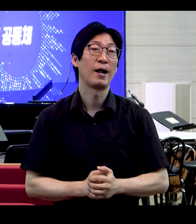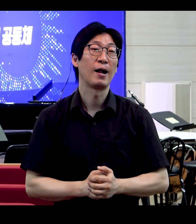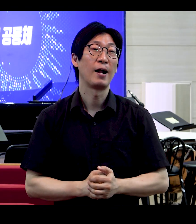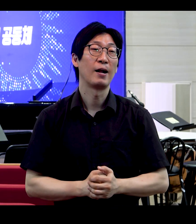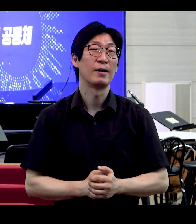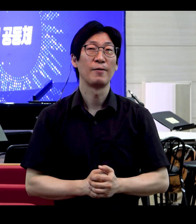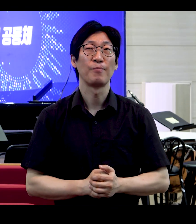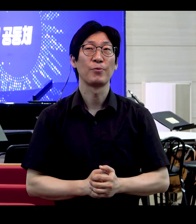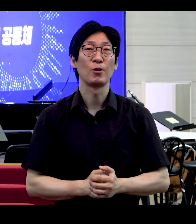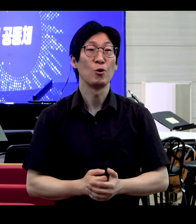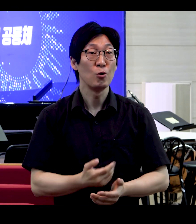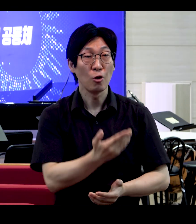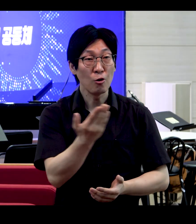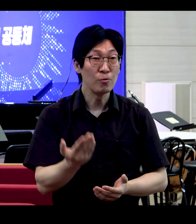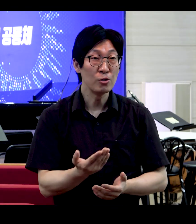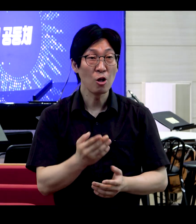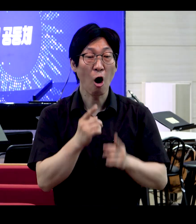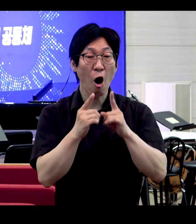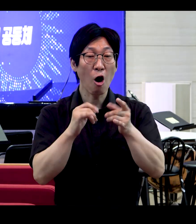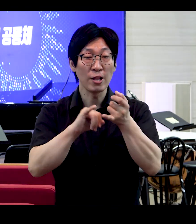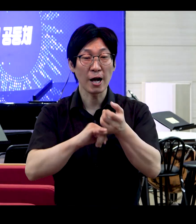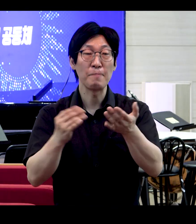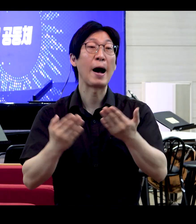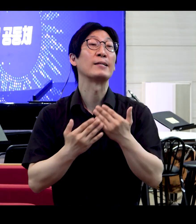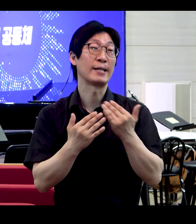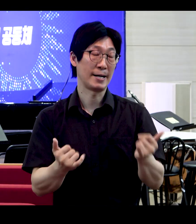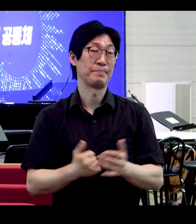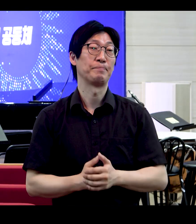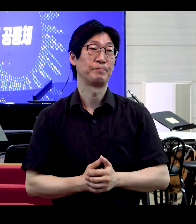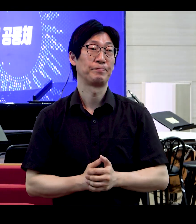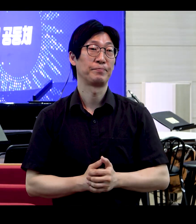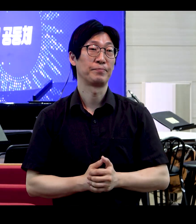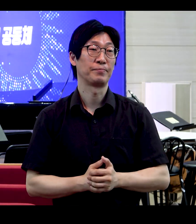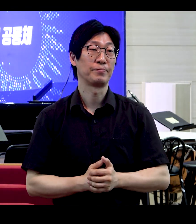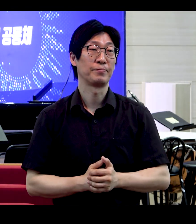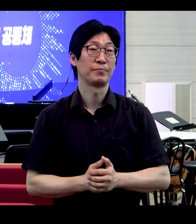말합니다. 우리는 언약을 받은 사람들이에요.